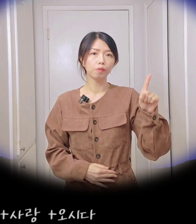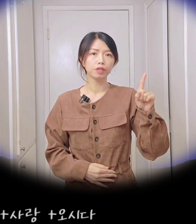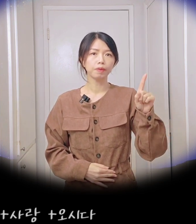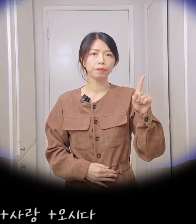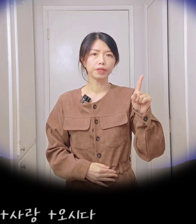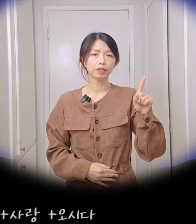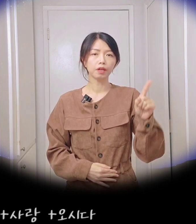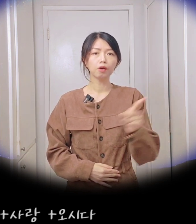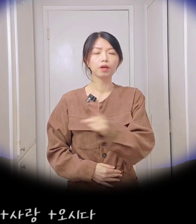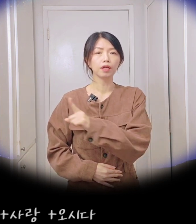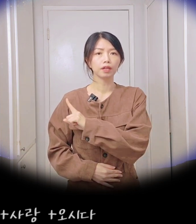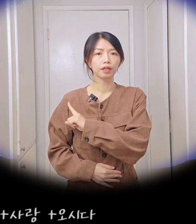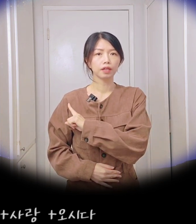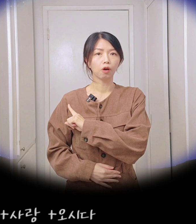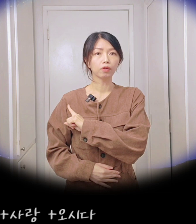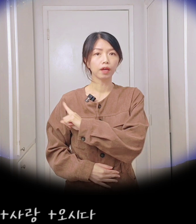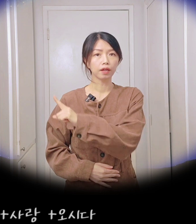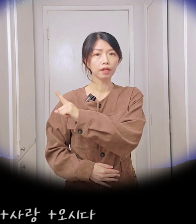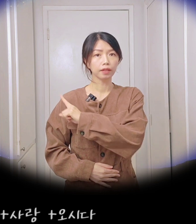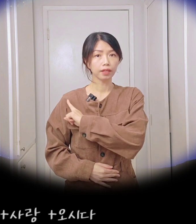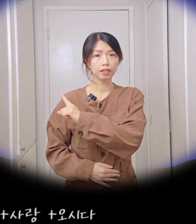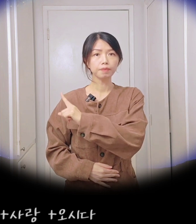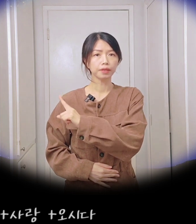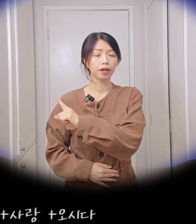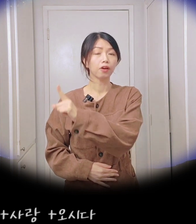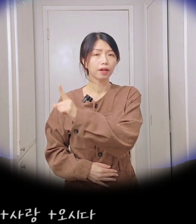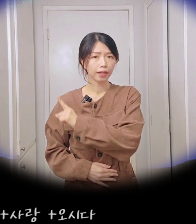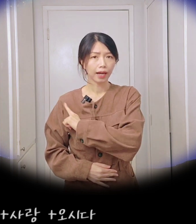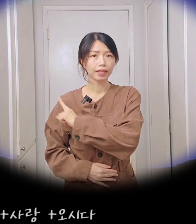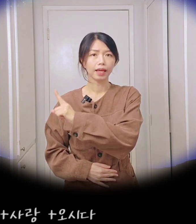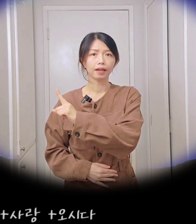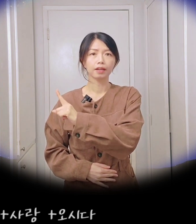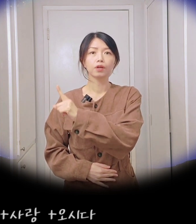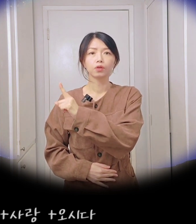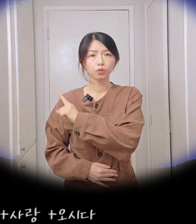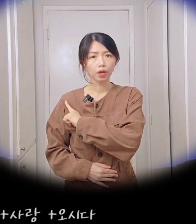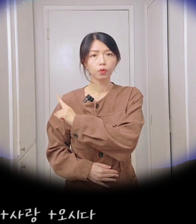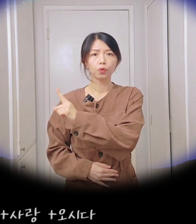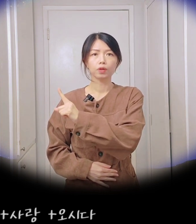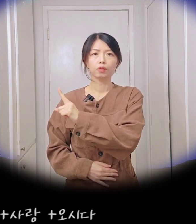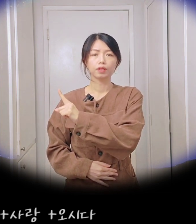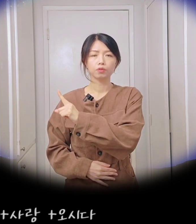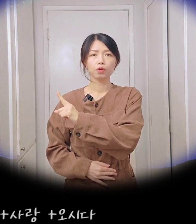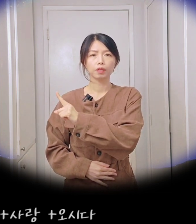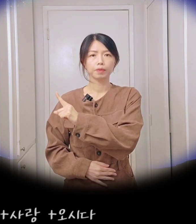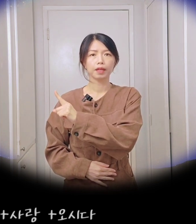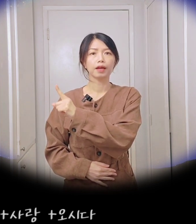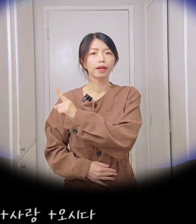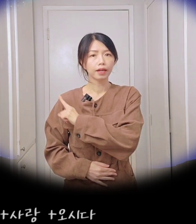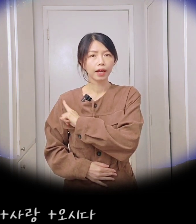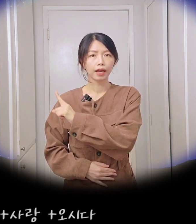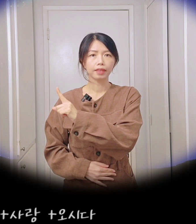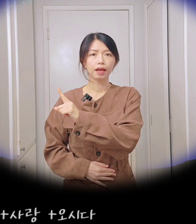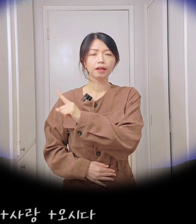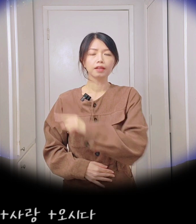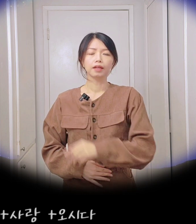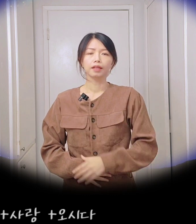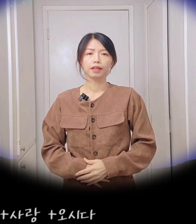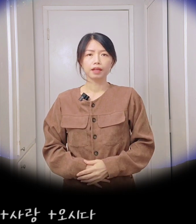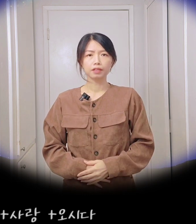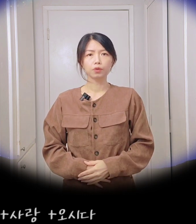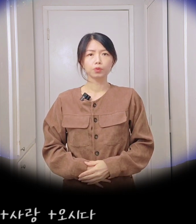대수어는요. 검지만 피셔서 이 어깨를 탁 치시면 돼요. 가장, 최고 이런 대수어가 됩니다.